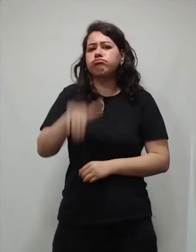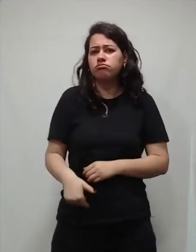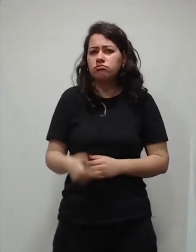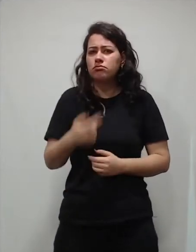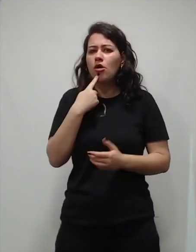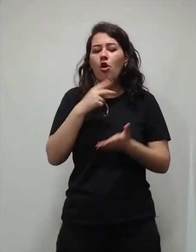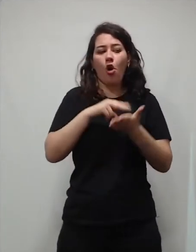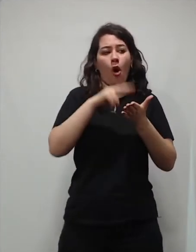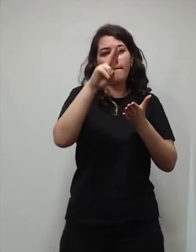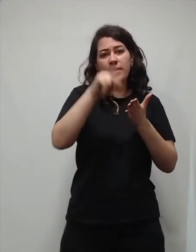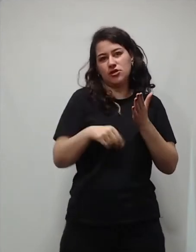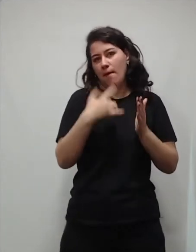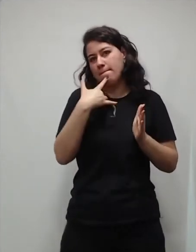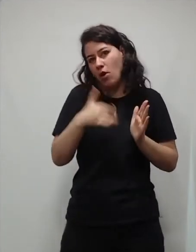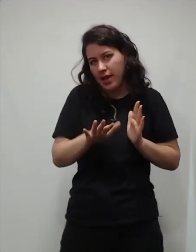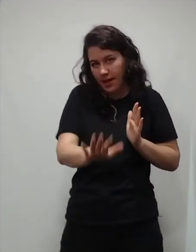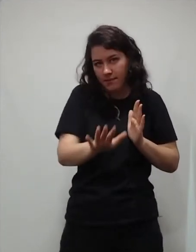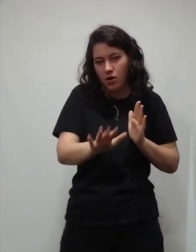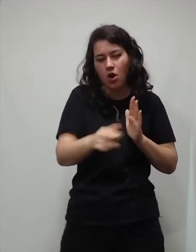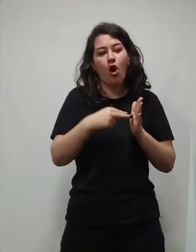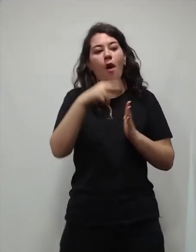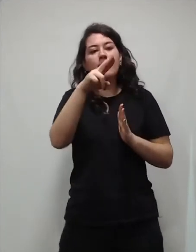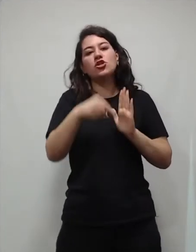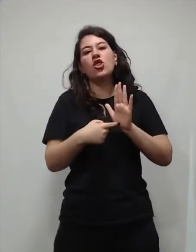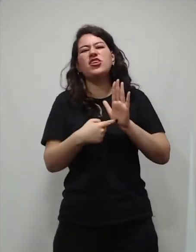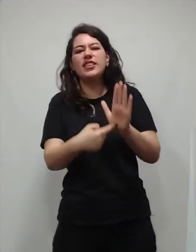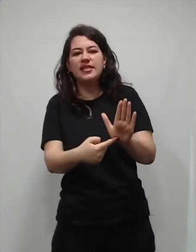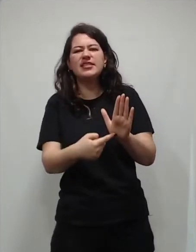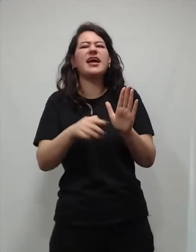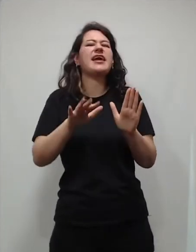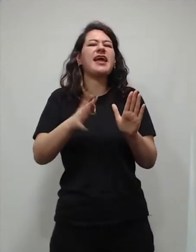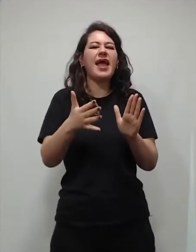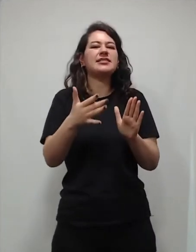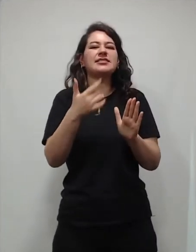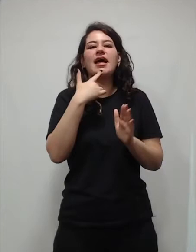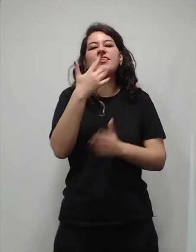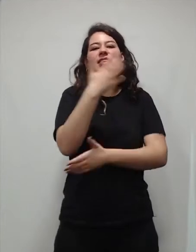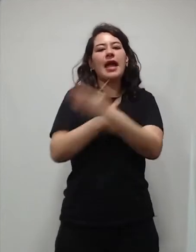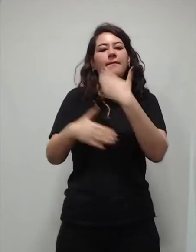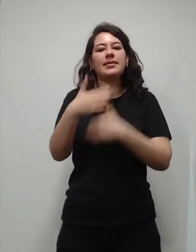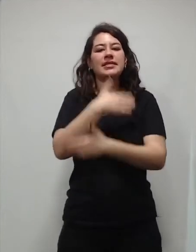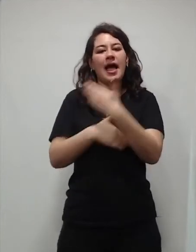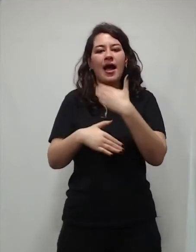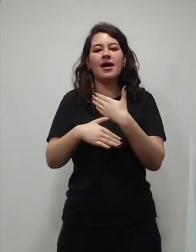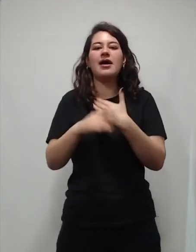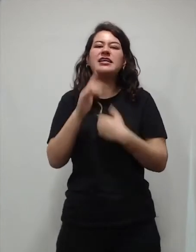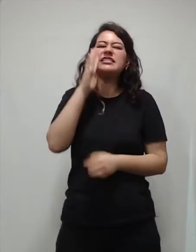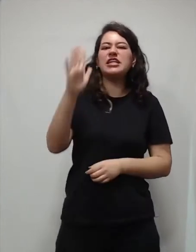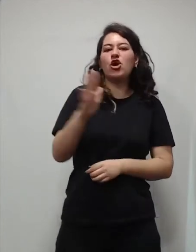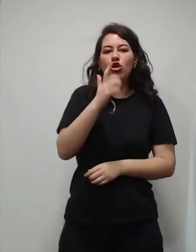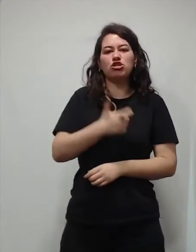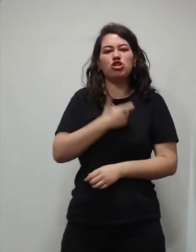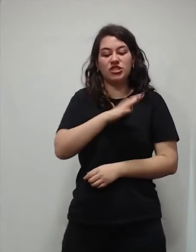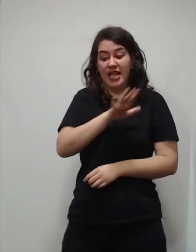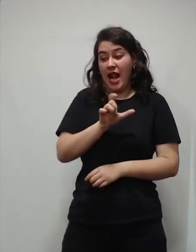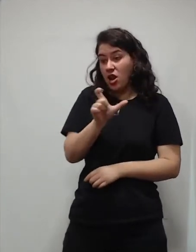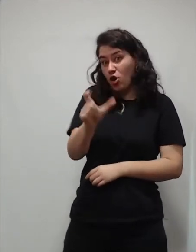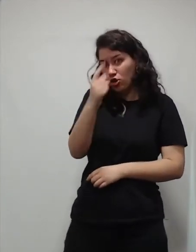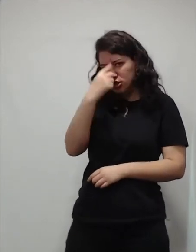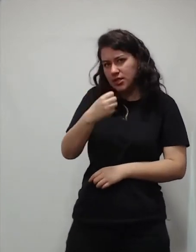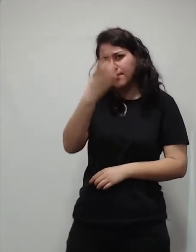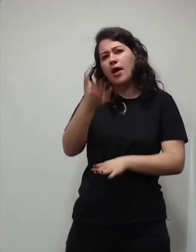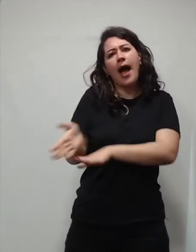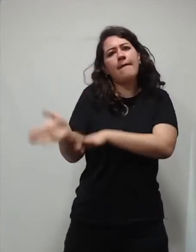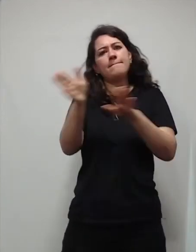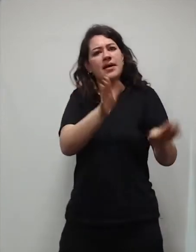lo que la Convención, por ejemplo, dispone como discapacidad psicosocial, ¿no? Desde otro punto de vista, desde